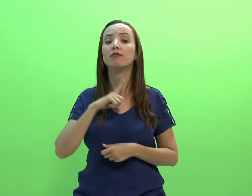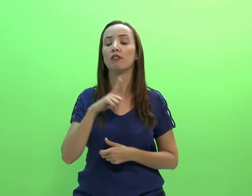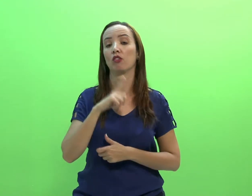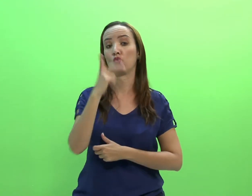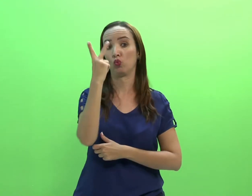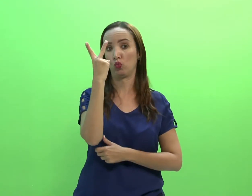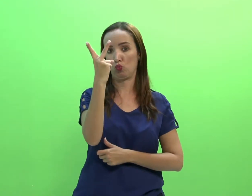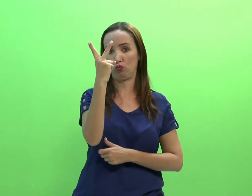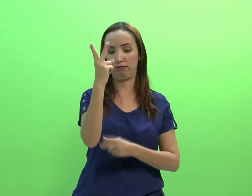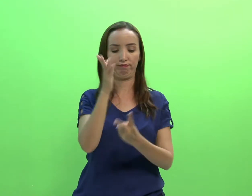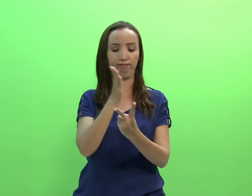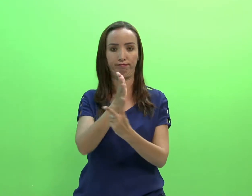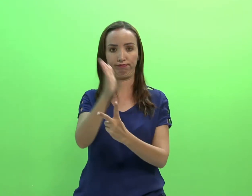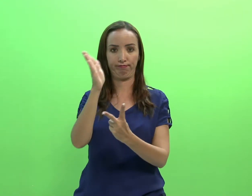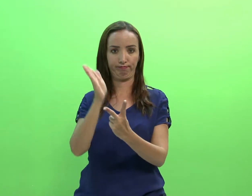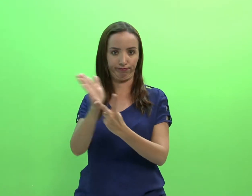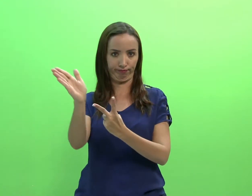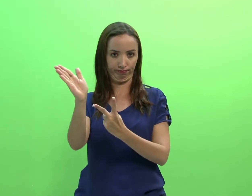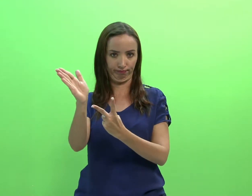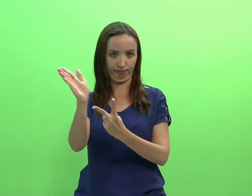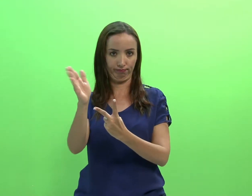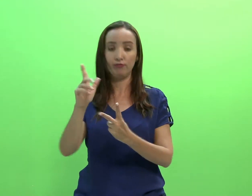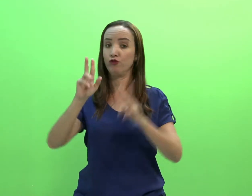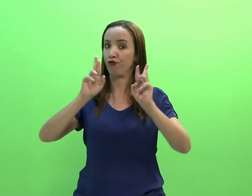Temos dois tipos de citação.